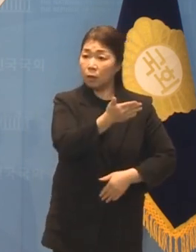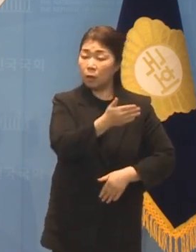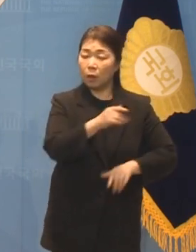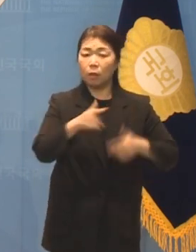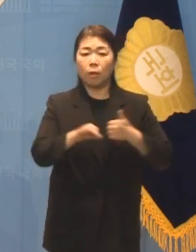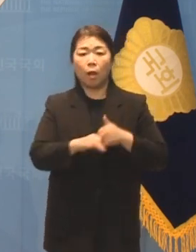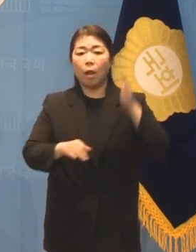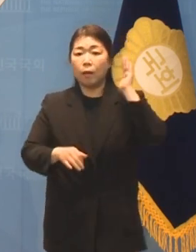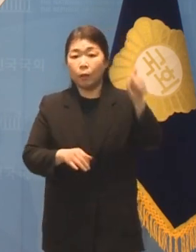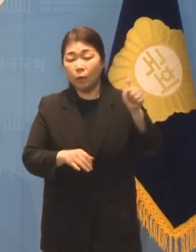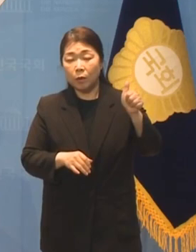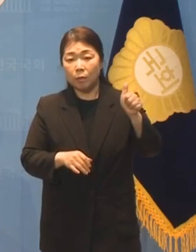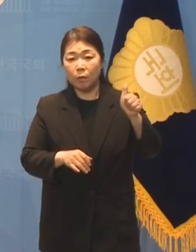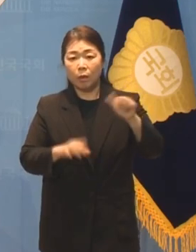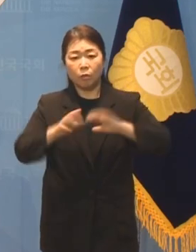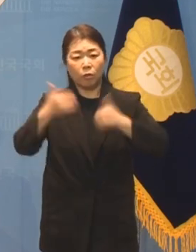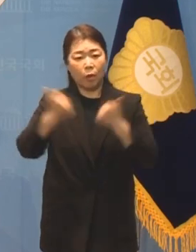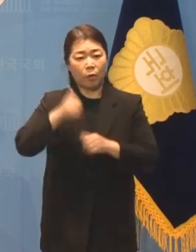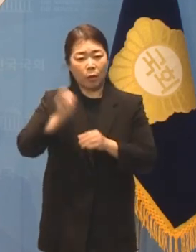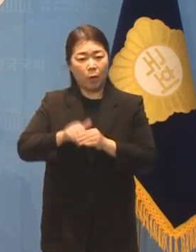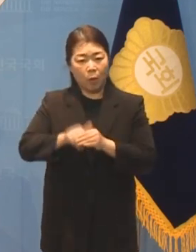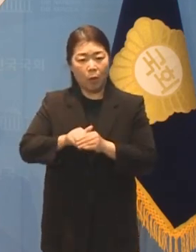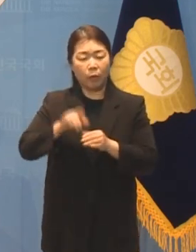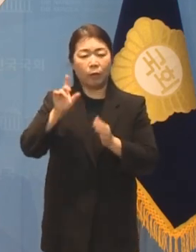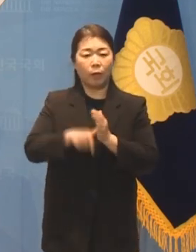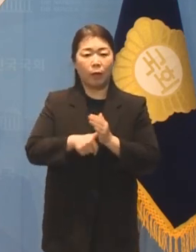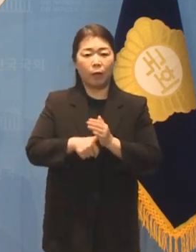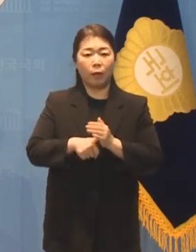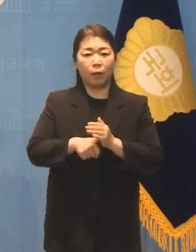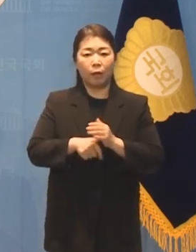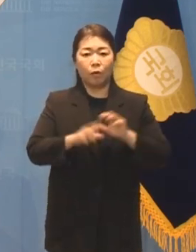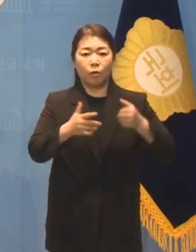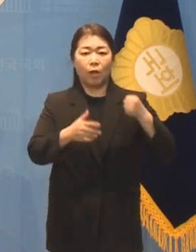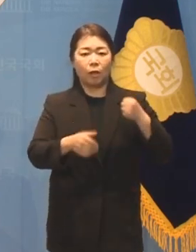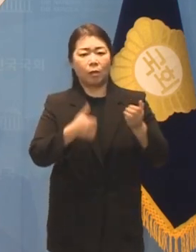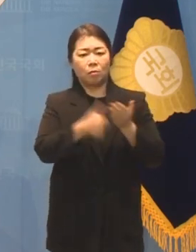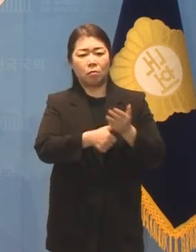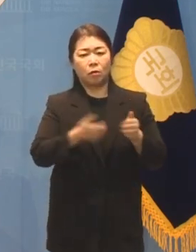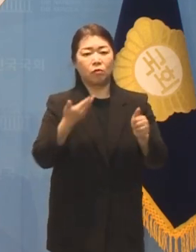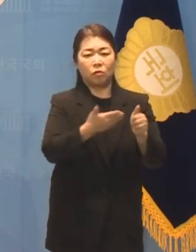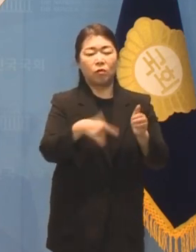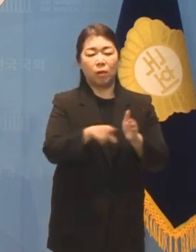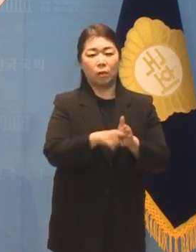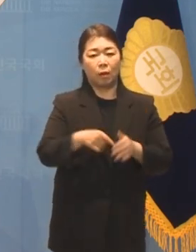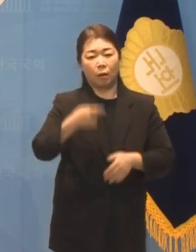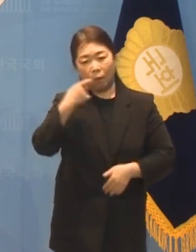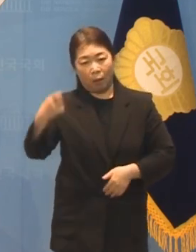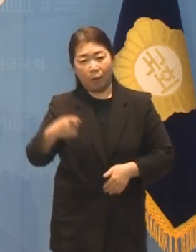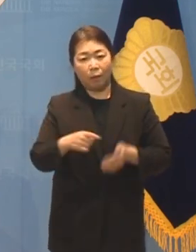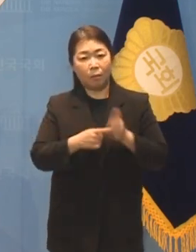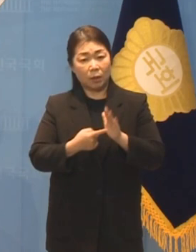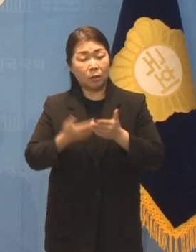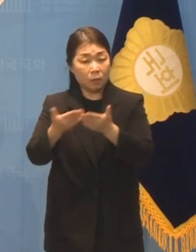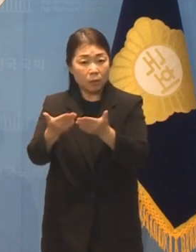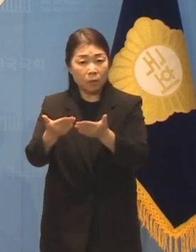대통령이 쏟아지는 총선용 선심 공약이 모두 지키지 않을 공약이라고 자백하는